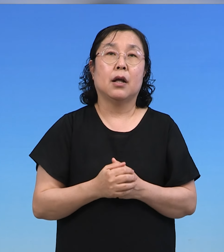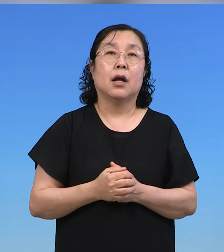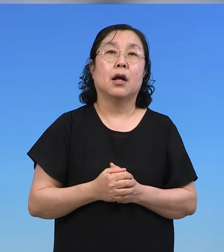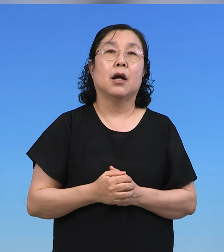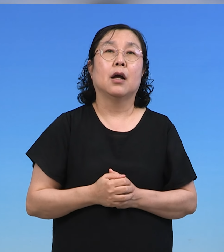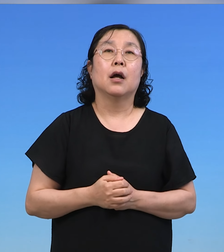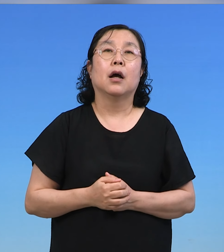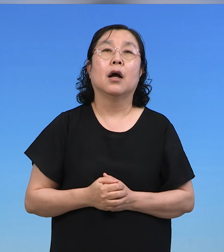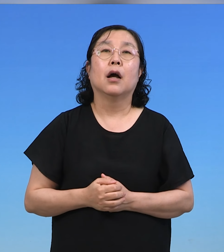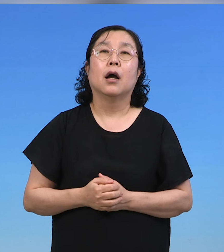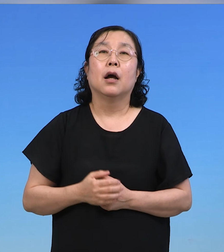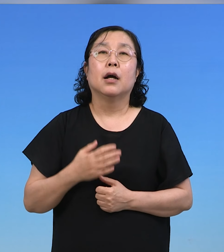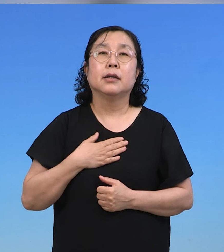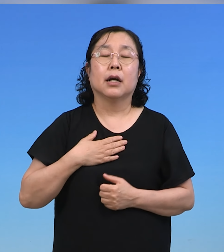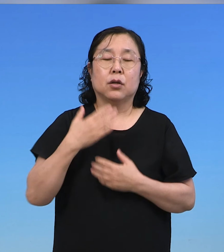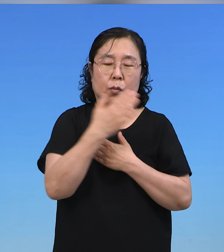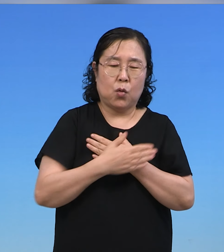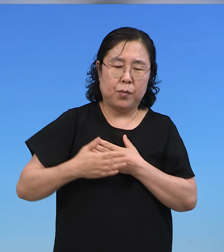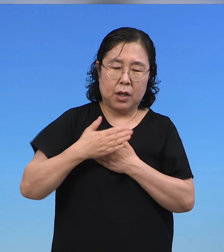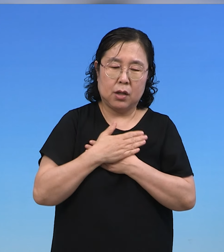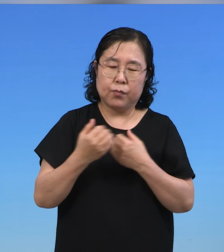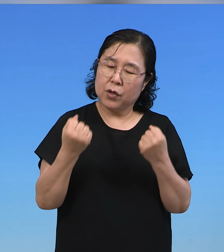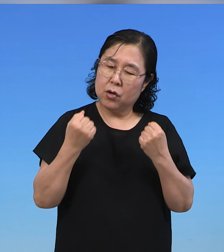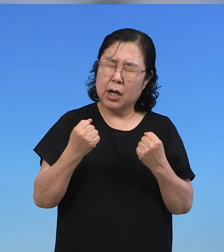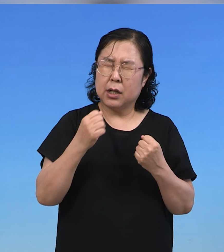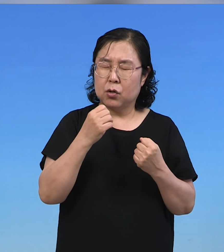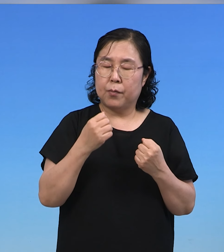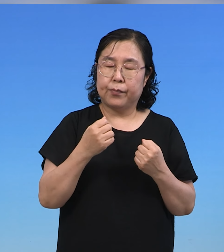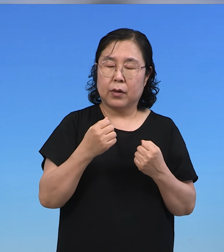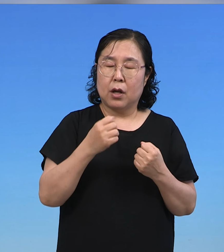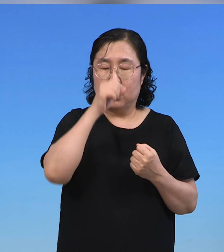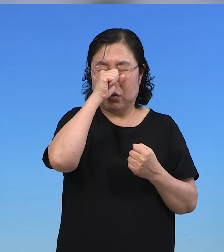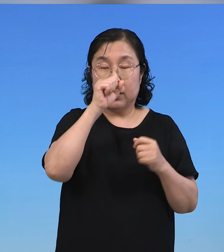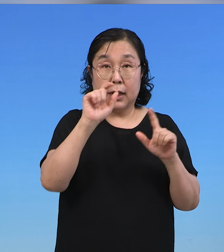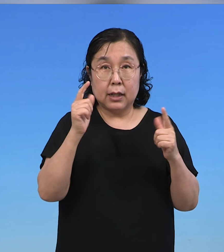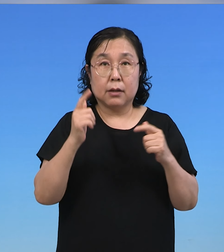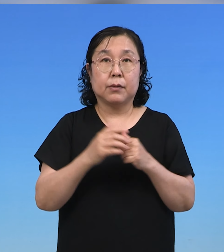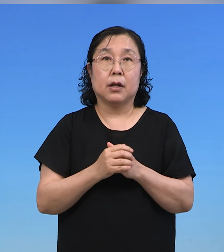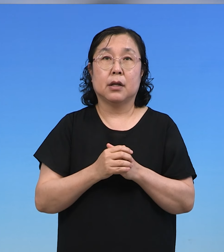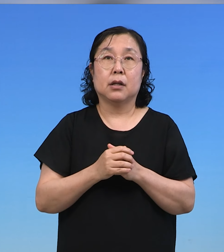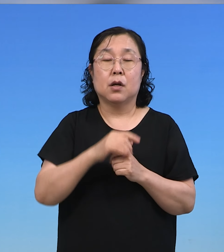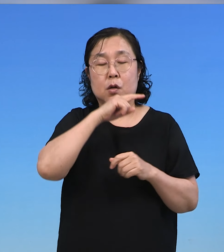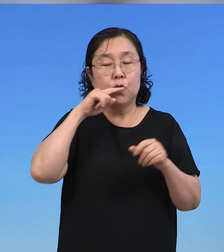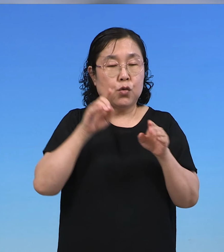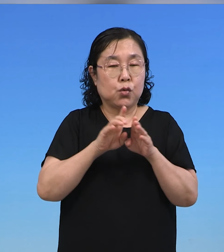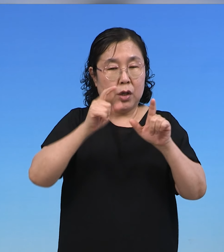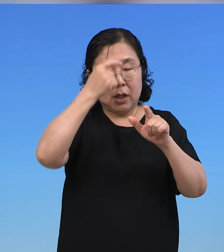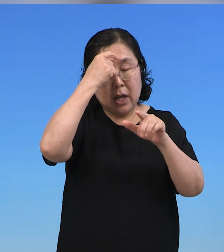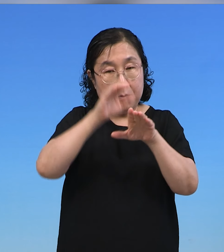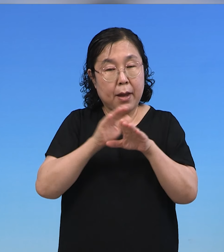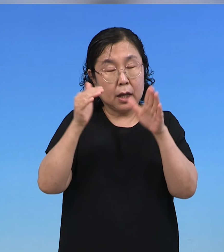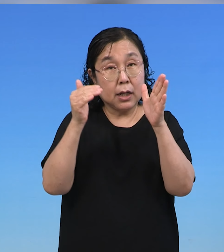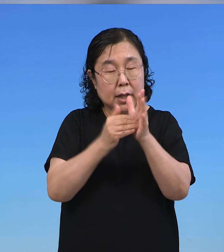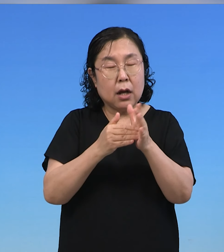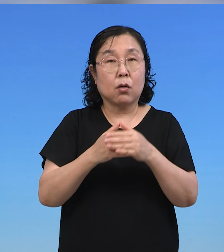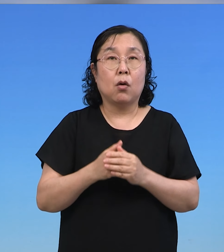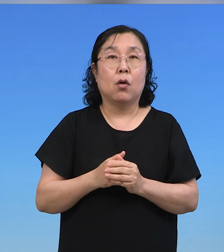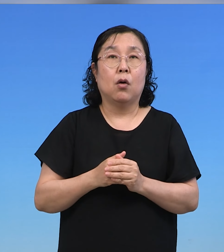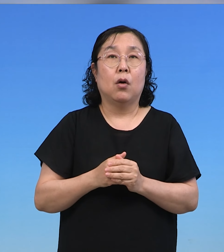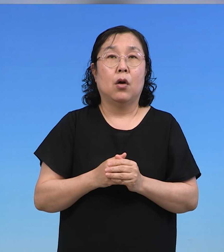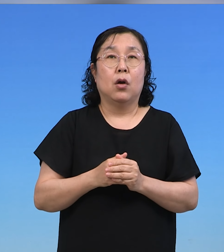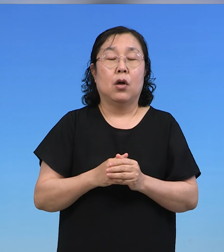요즘 제가 자꾸 이제 좀 컨디션이 안 좋다 그랬잖아요. 그날도 좀 그랬던 것 같아요. 주일 예배를 마치고